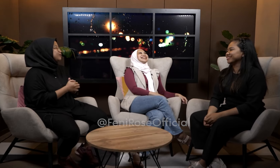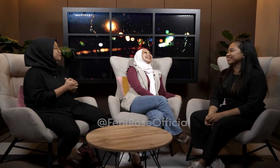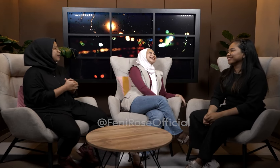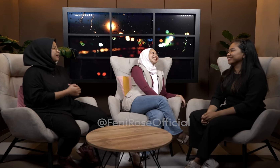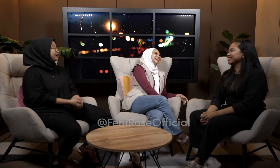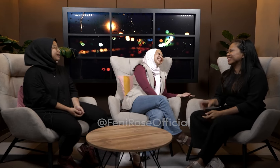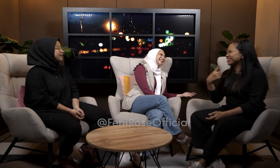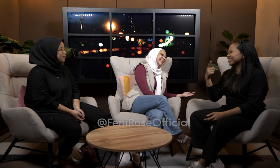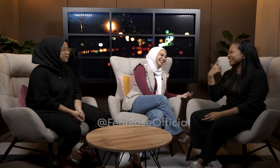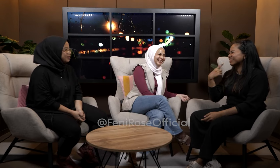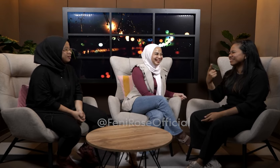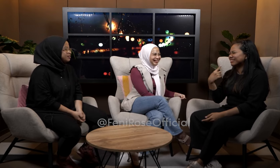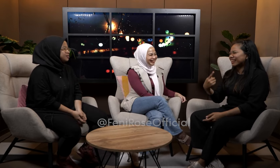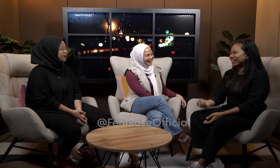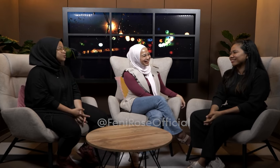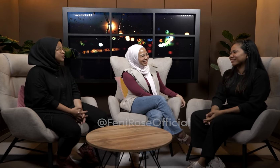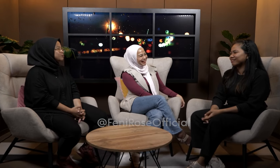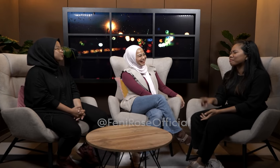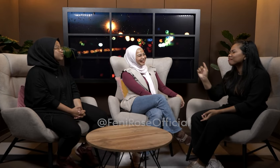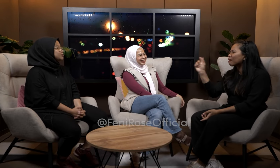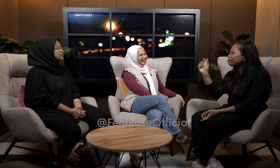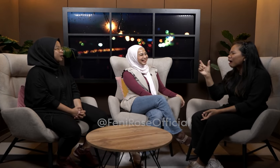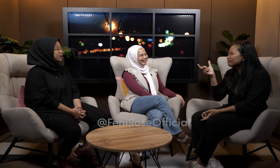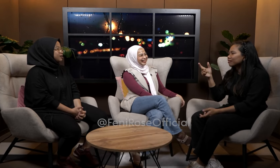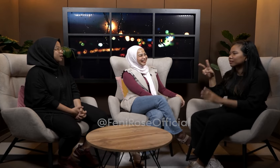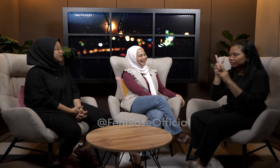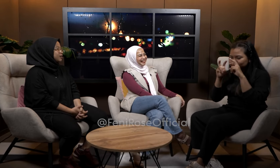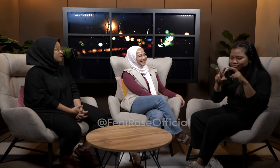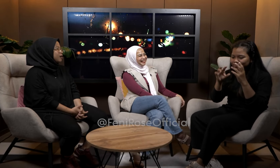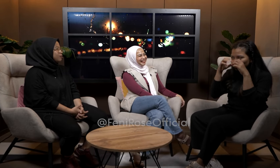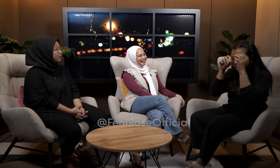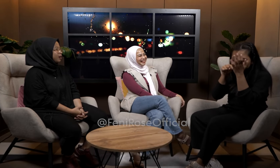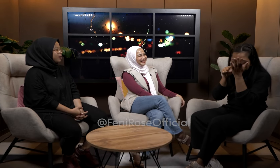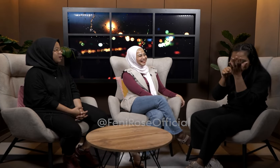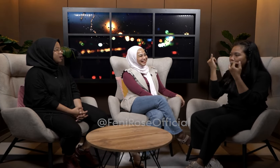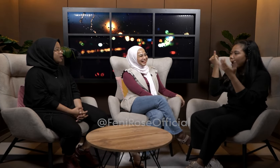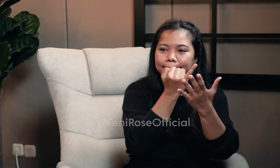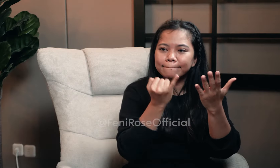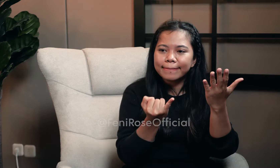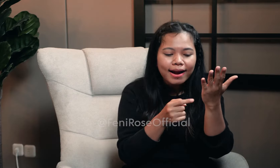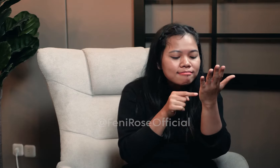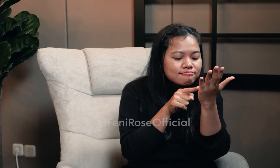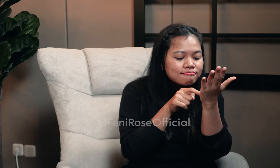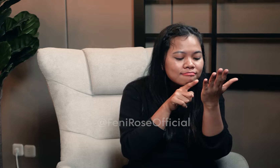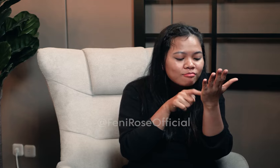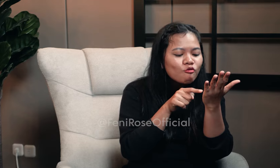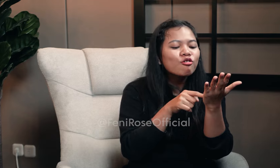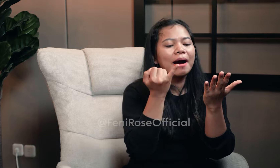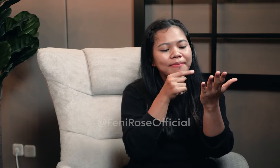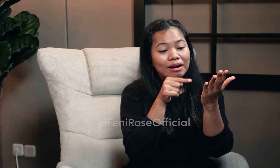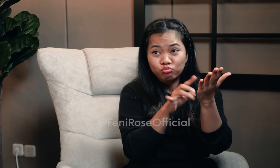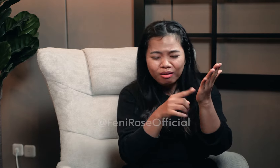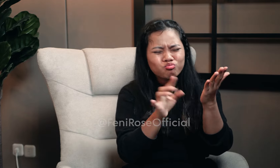gitu mbak selalu sih muncul-muncul kata-kata istilah baru kayak di Google tuh maksudnya apa sih Oh kayak